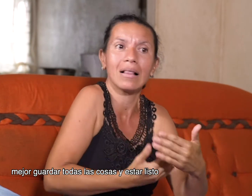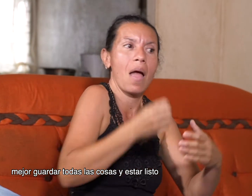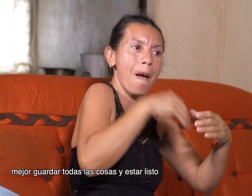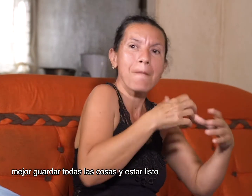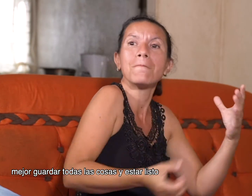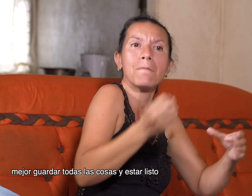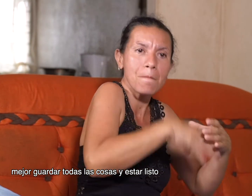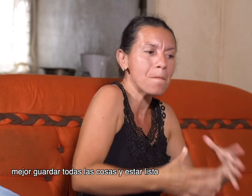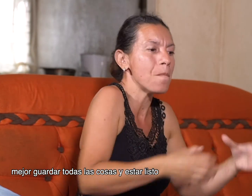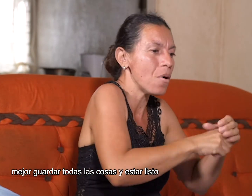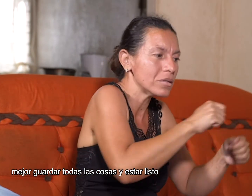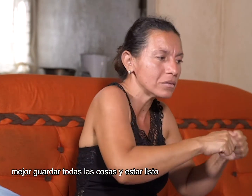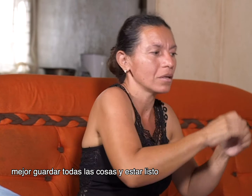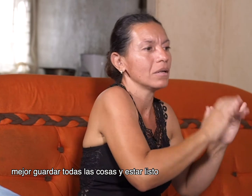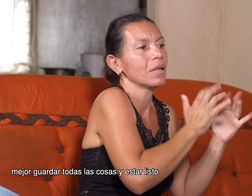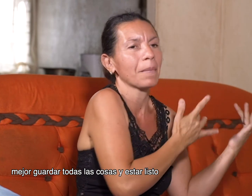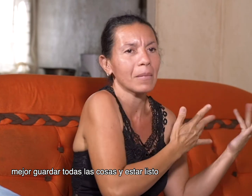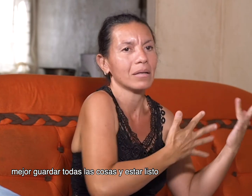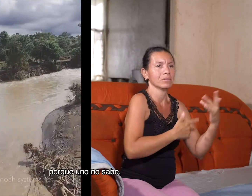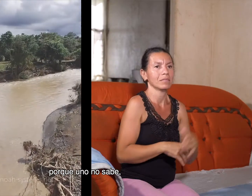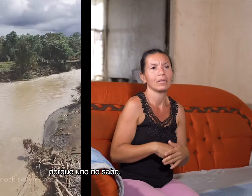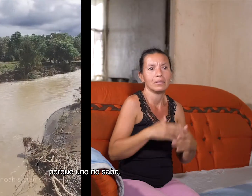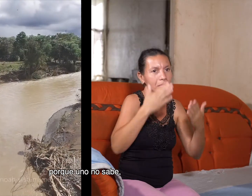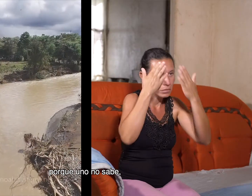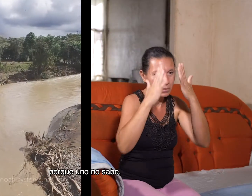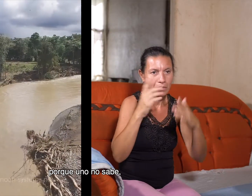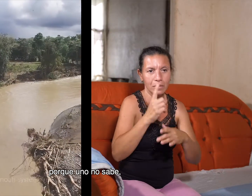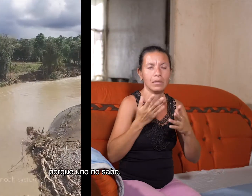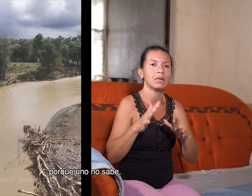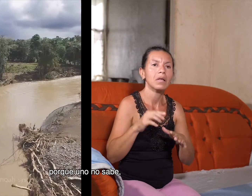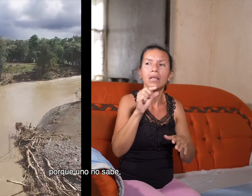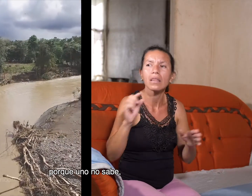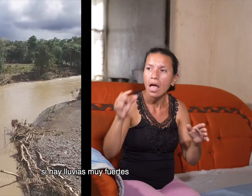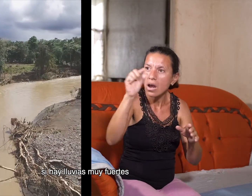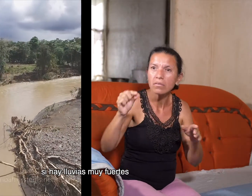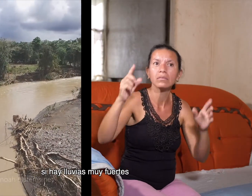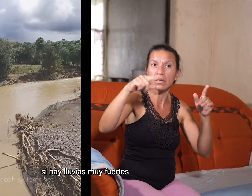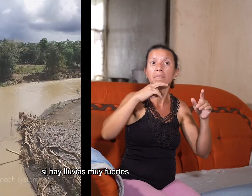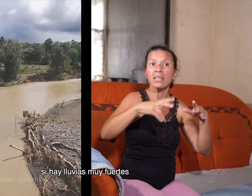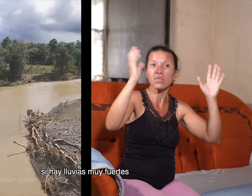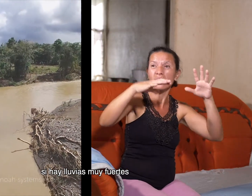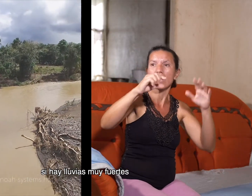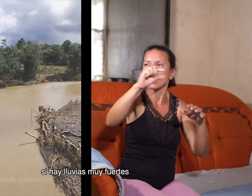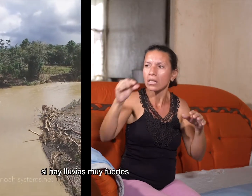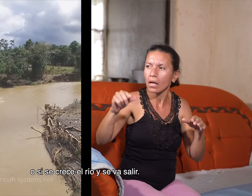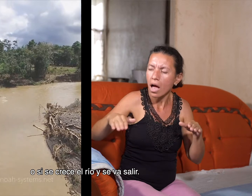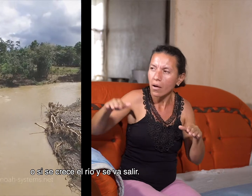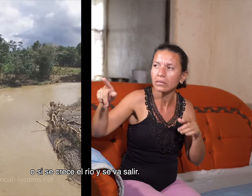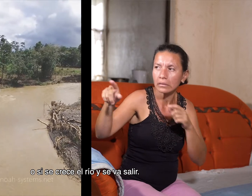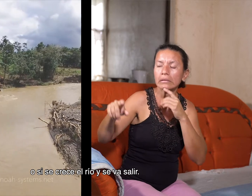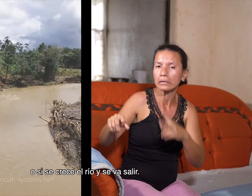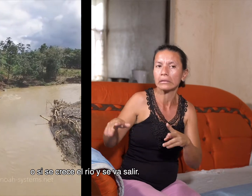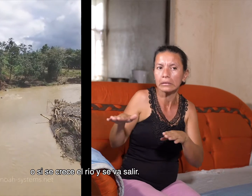esperar. Mejor guardar todas las cosas y estar listo, porque uno no sabe si hay lluvias muy fuertes o si se crece